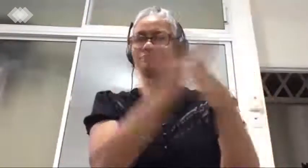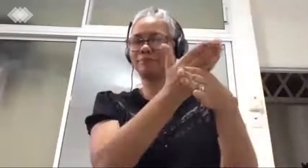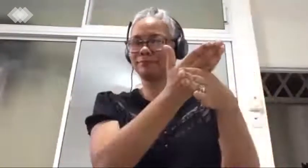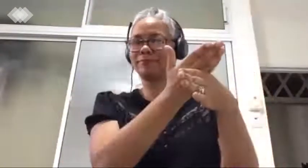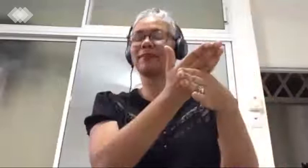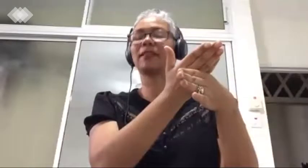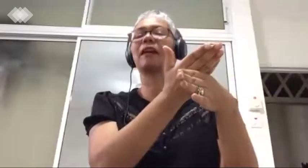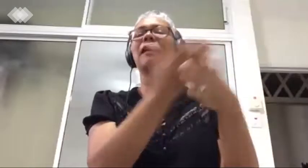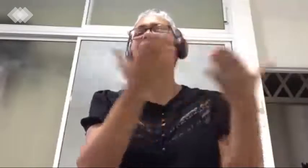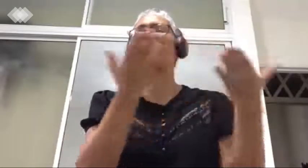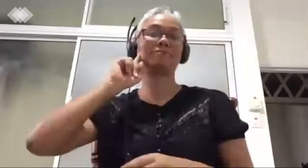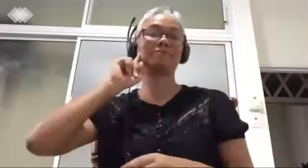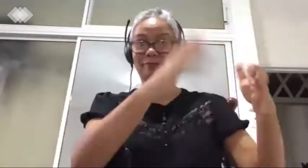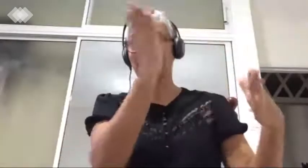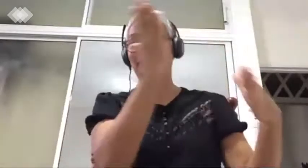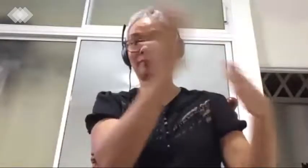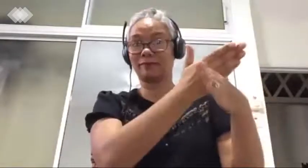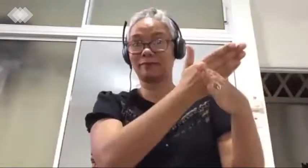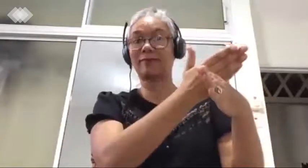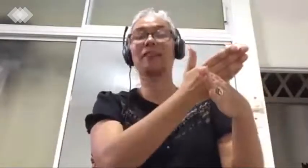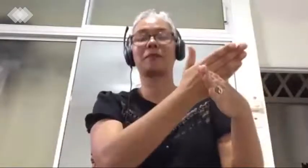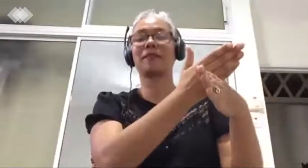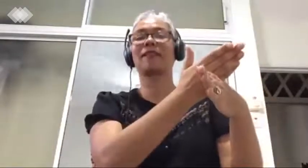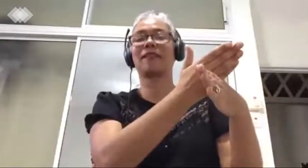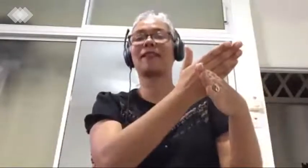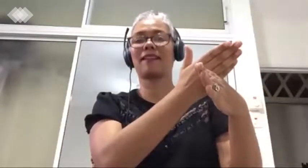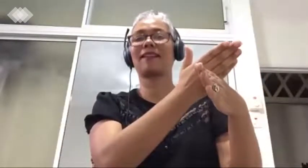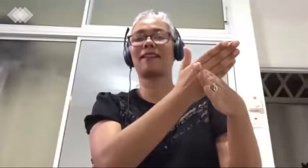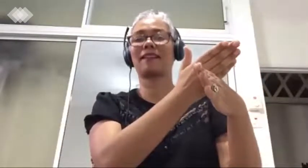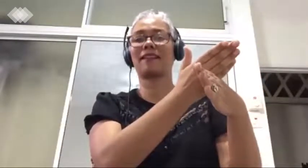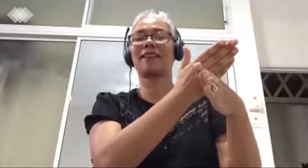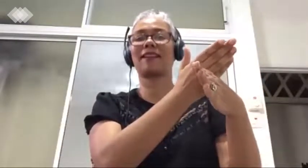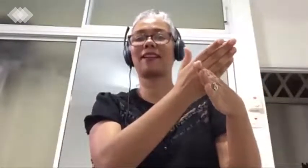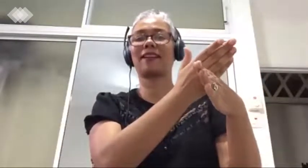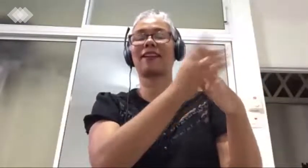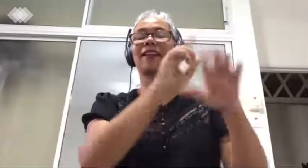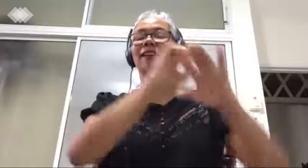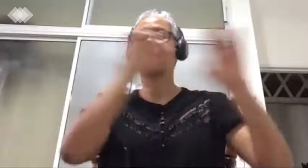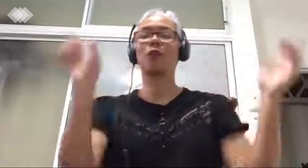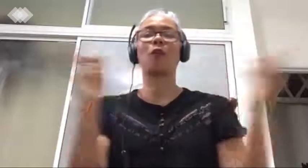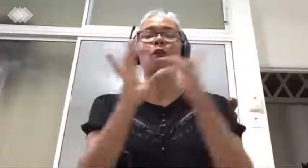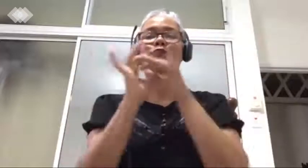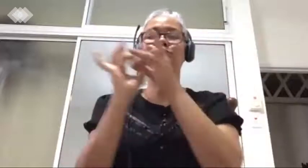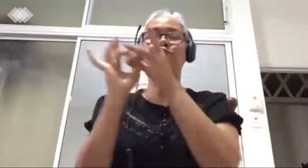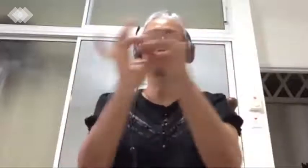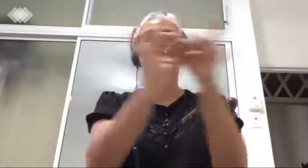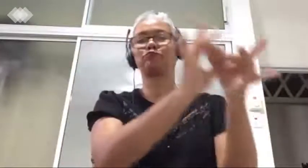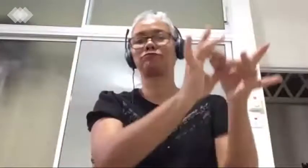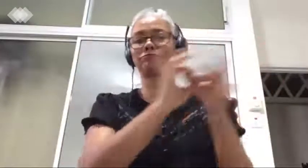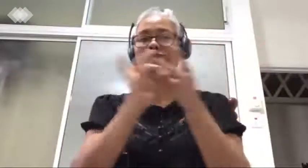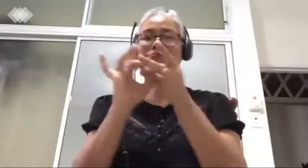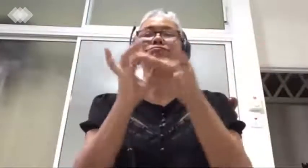la población con discapacidad para la inclusión. Y tenemos una responsabilidad con toda la